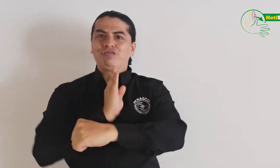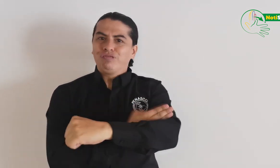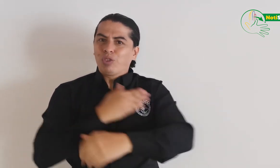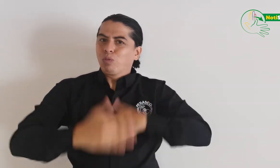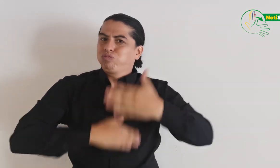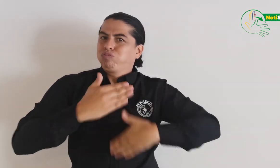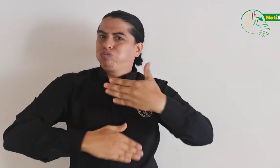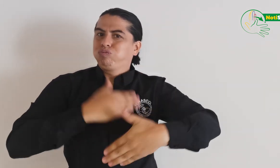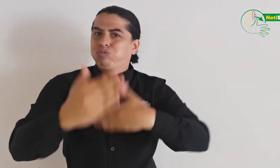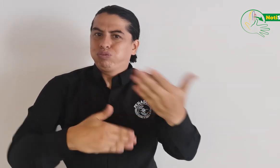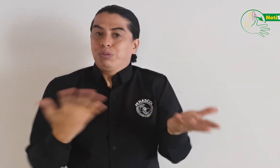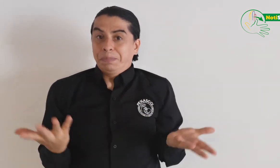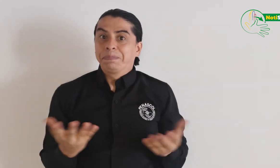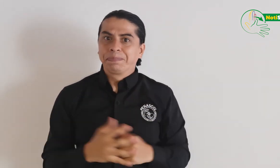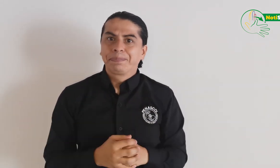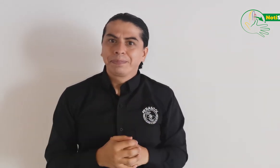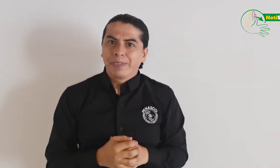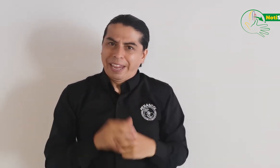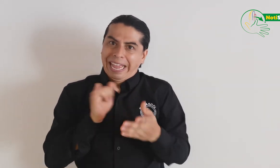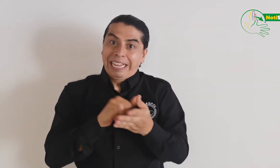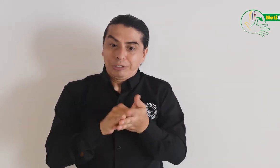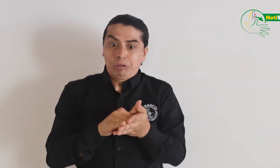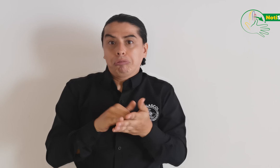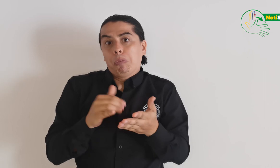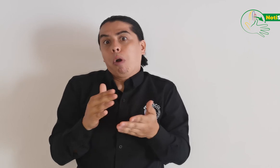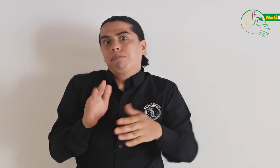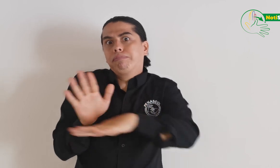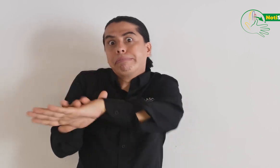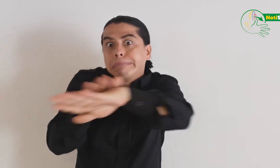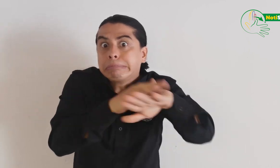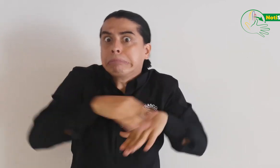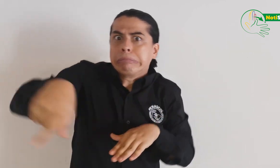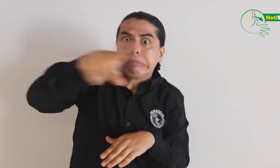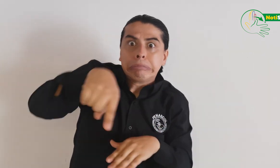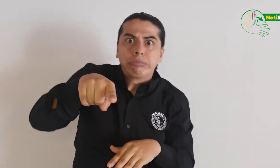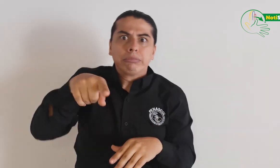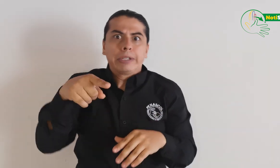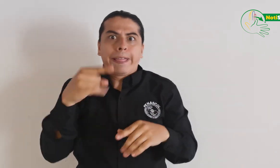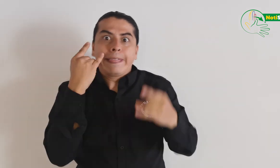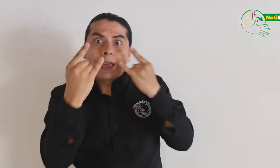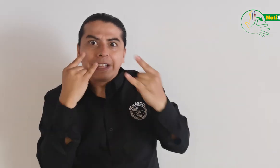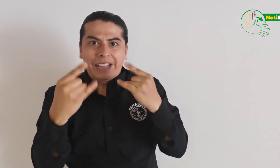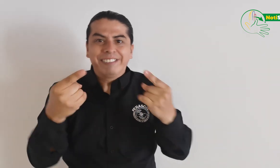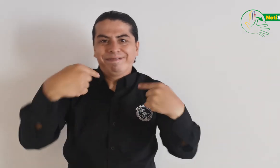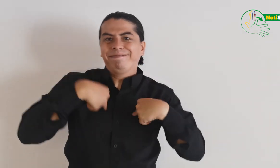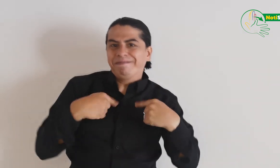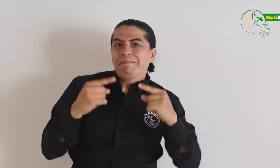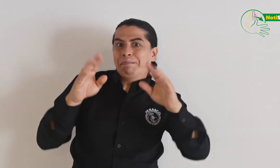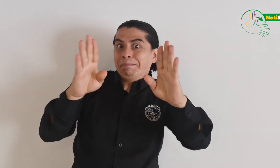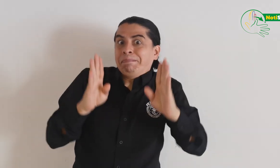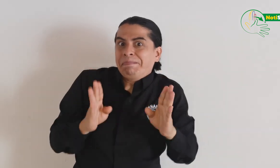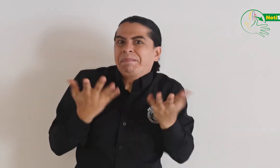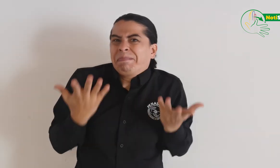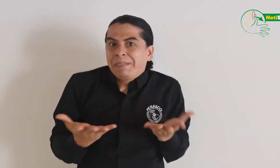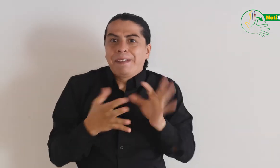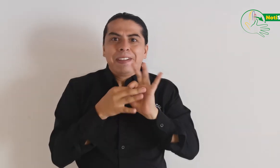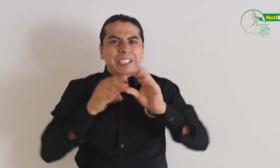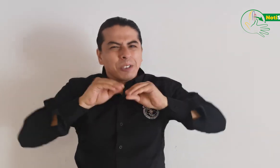puede fortalecer mucho el proceso que realizamos acá en el país. Por ello los invitamos a que estén atentos, siempre pendientes de la información